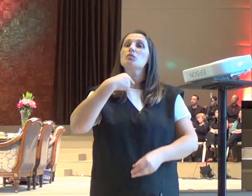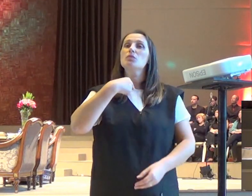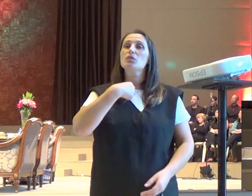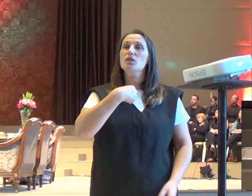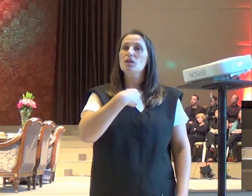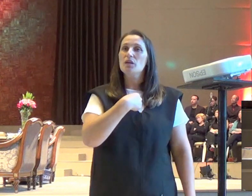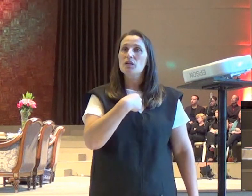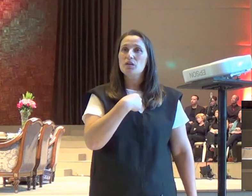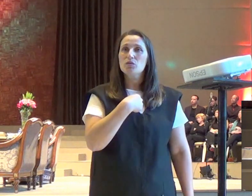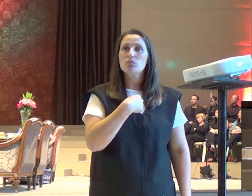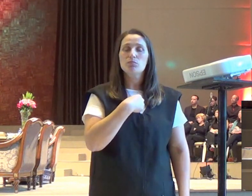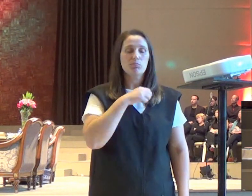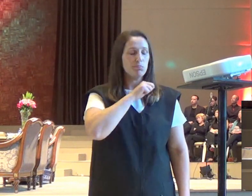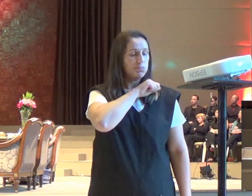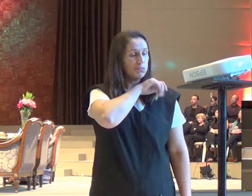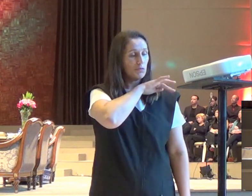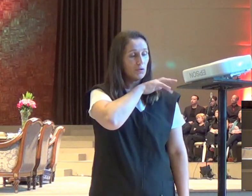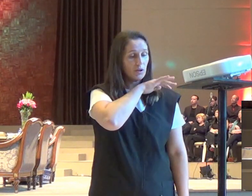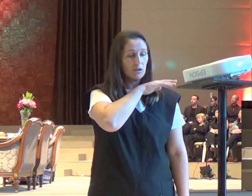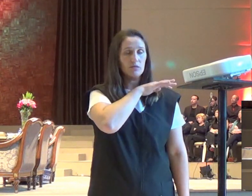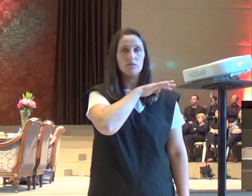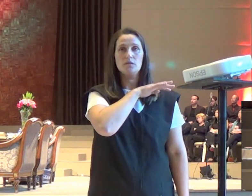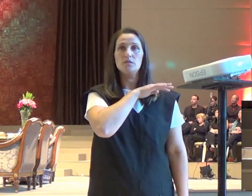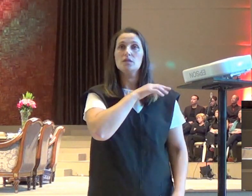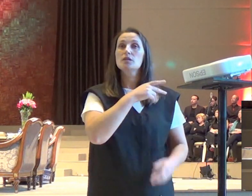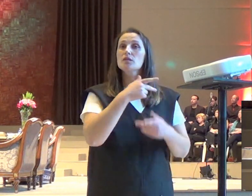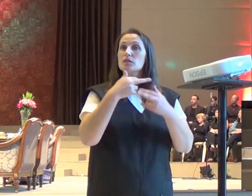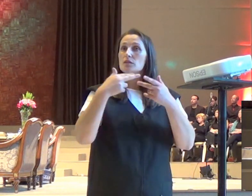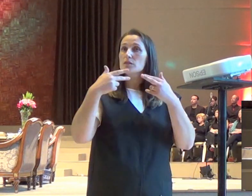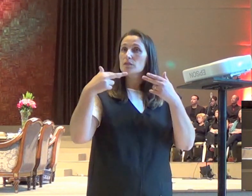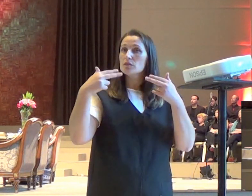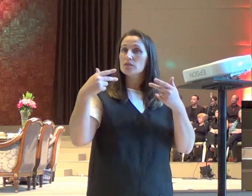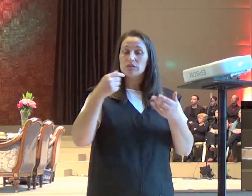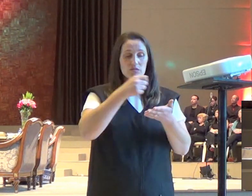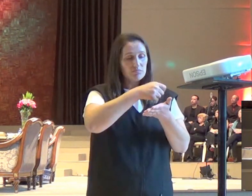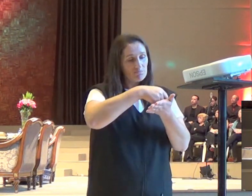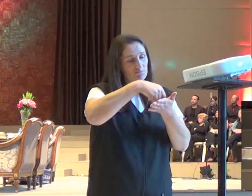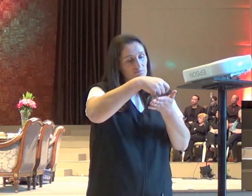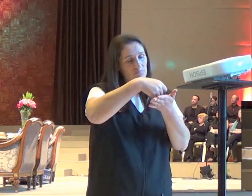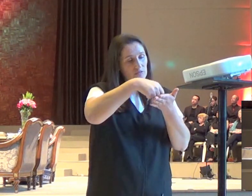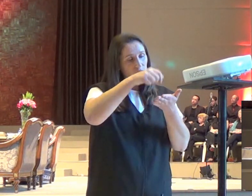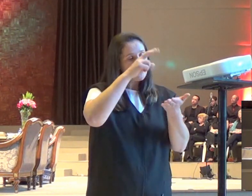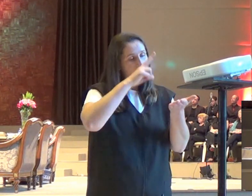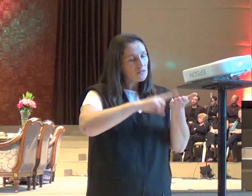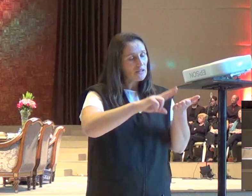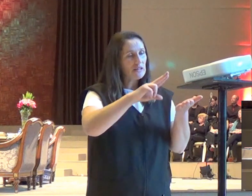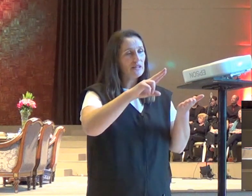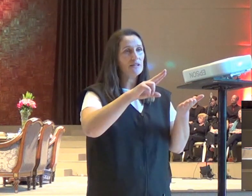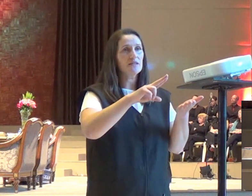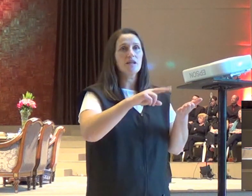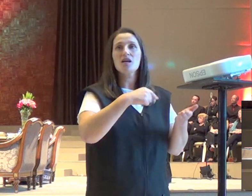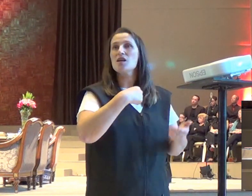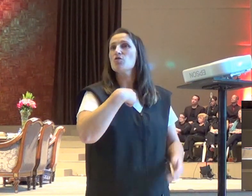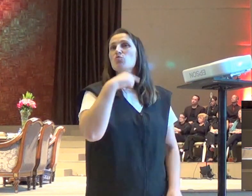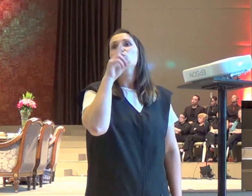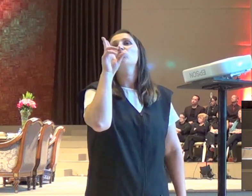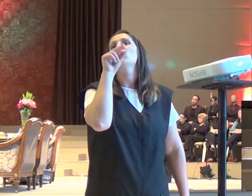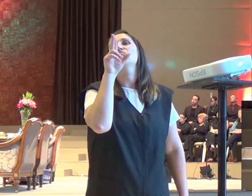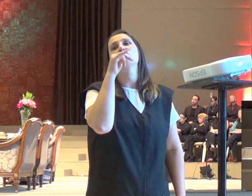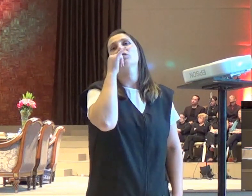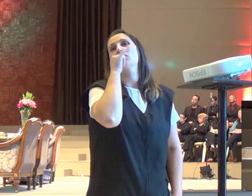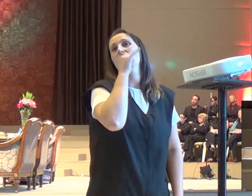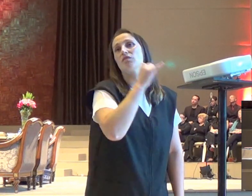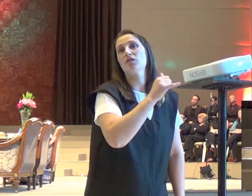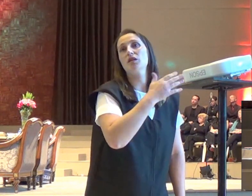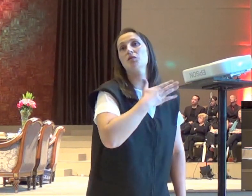crítico, e estas coisas que eu escrevi nessa carta, eu nunca falei para